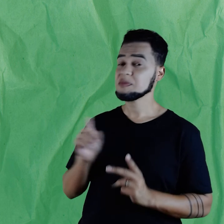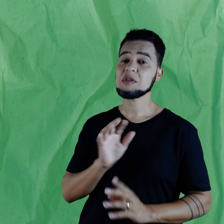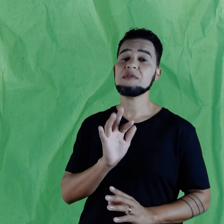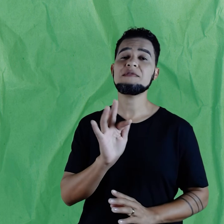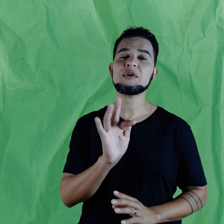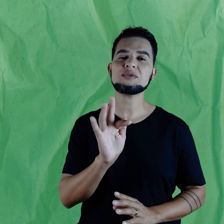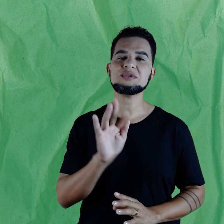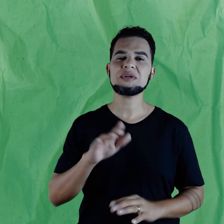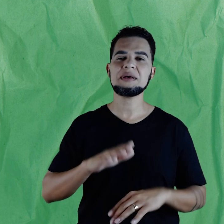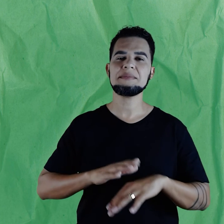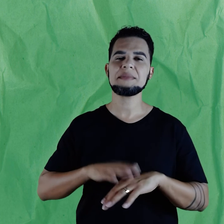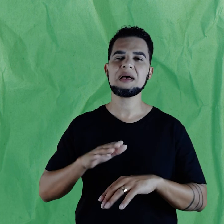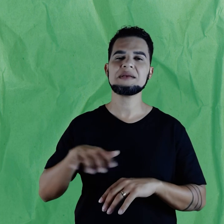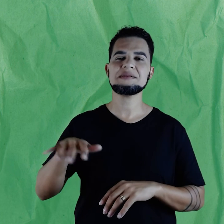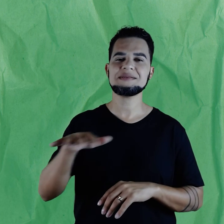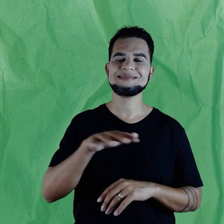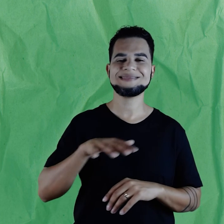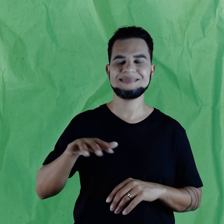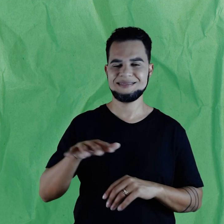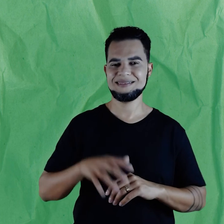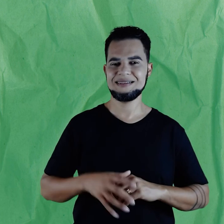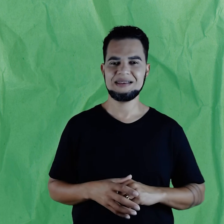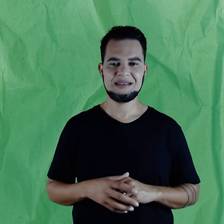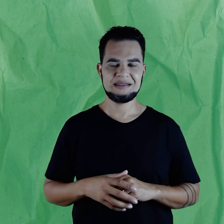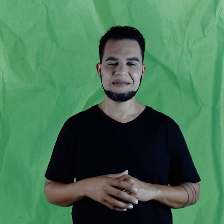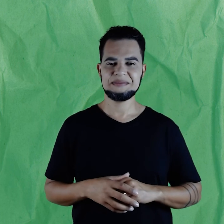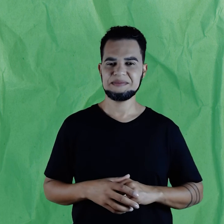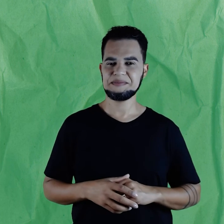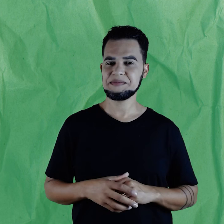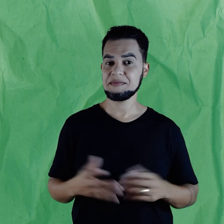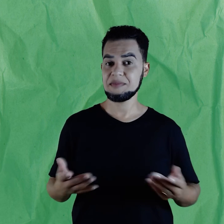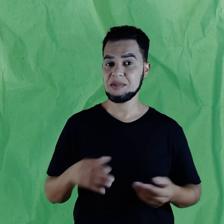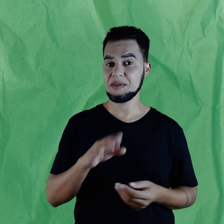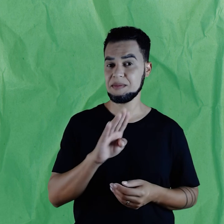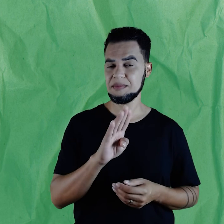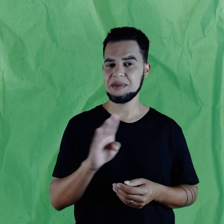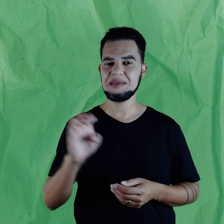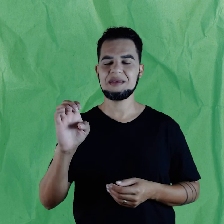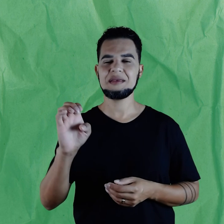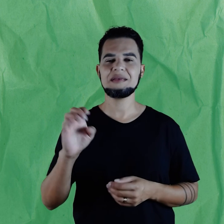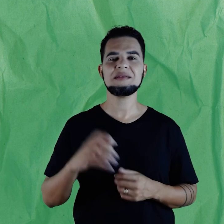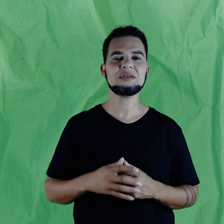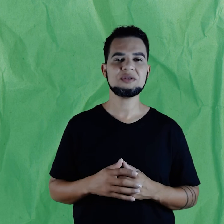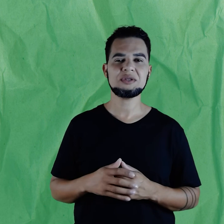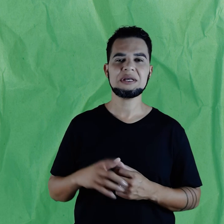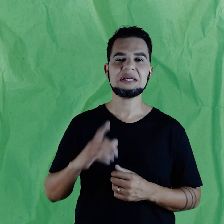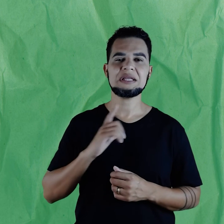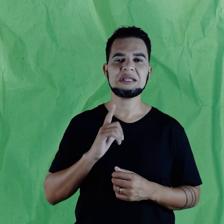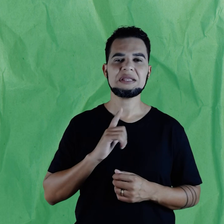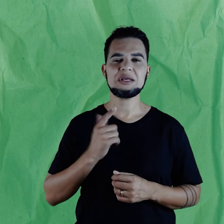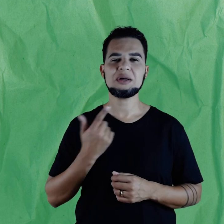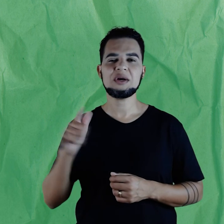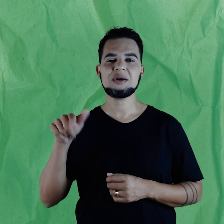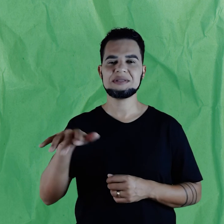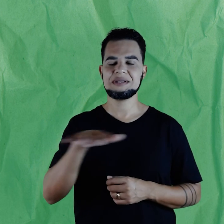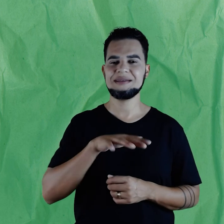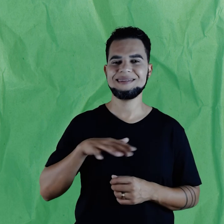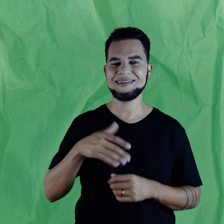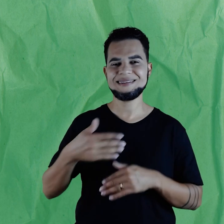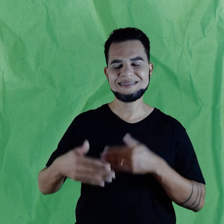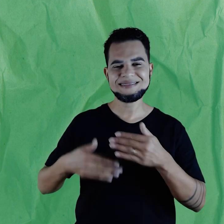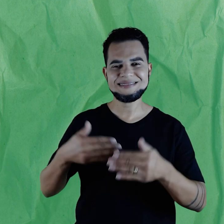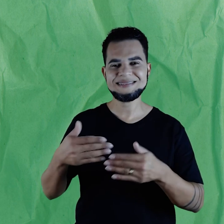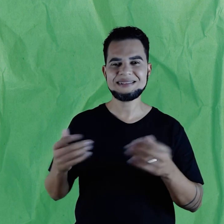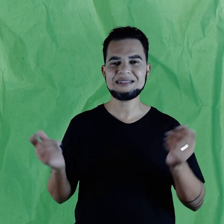mais focado nessa área. Tem o Vue também, JS. O back-end aí já tem uma outra área para seguir, né? Ele pode